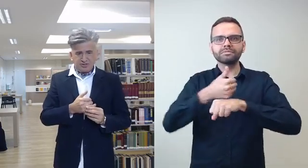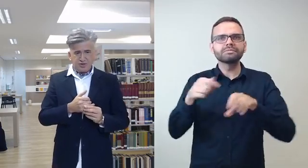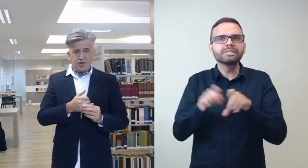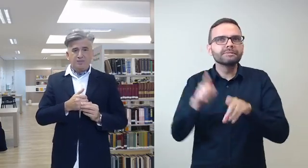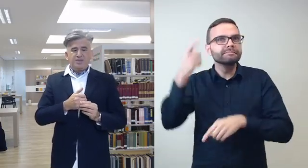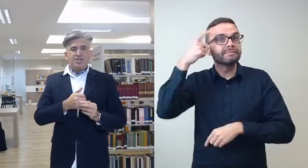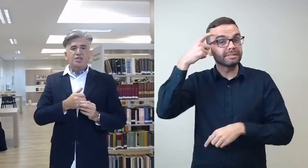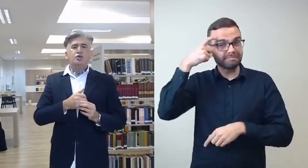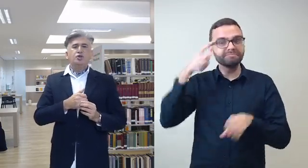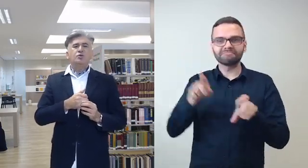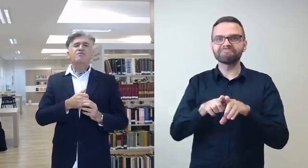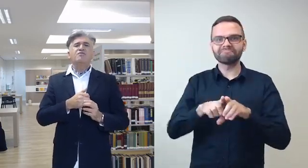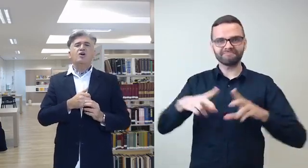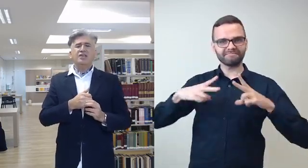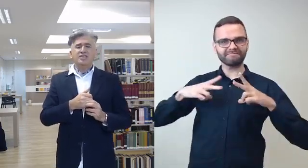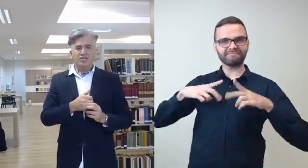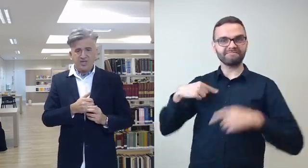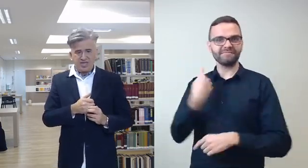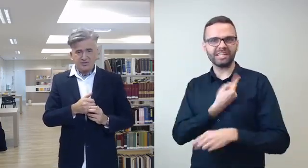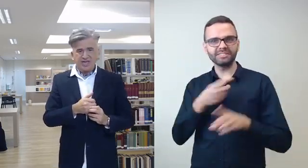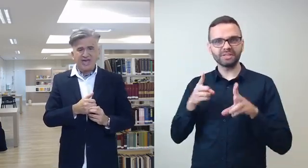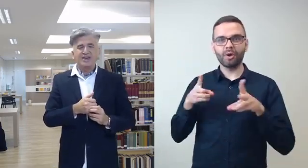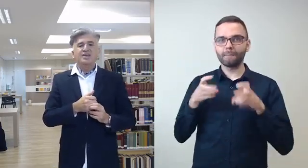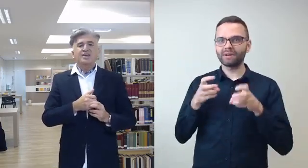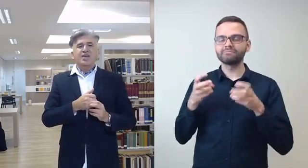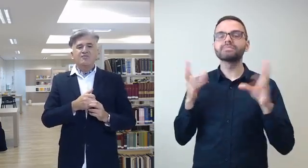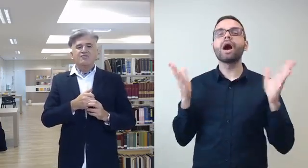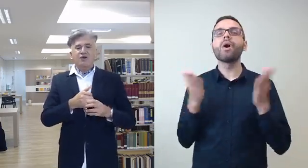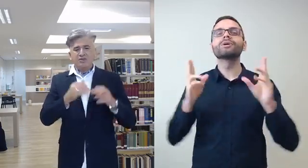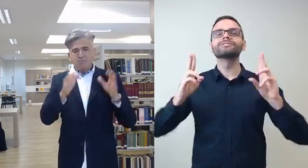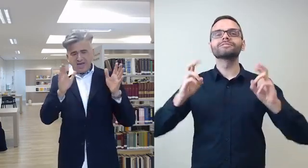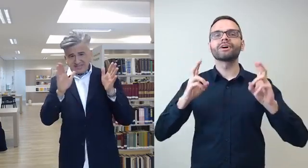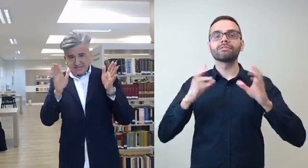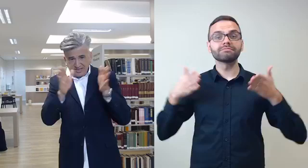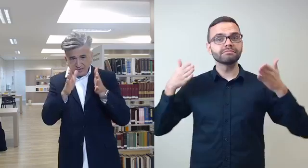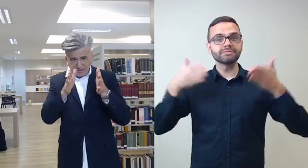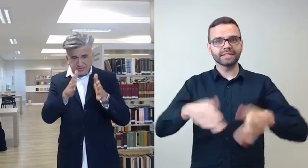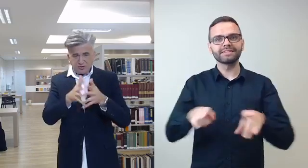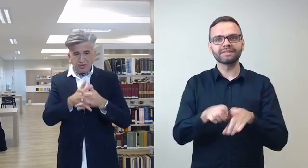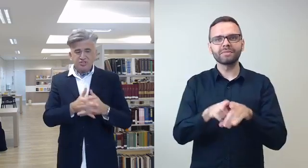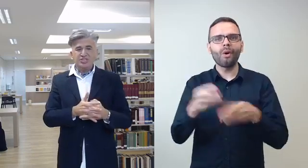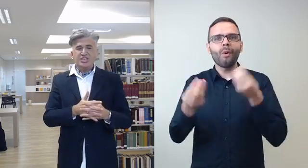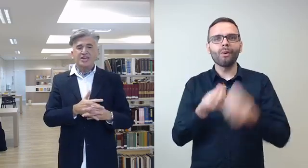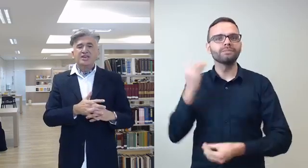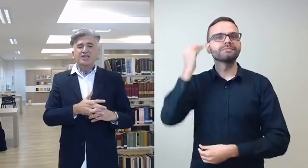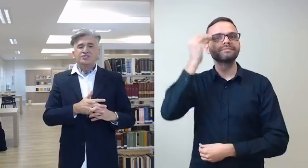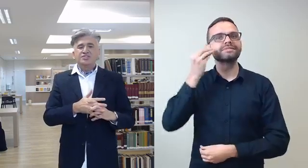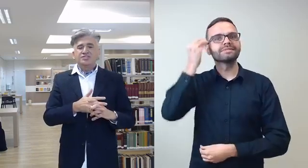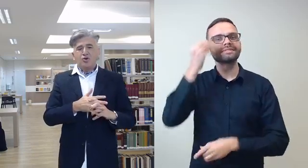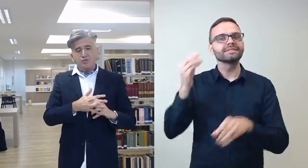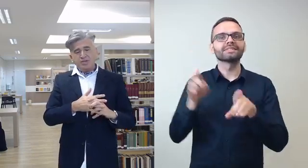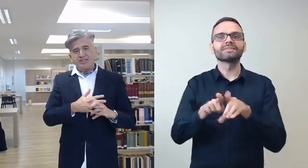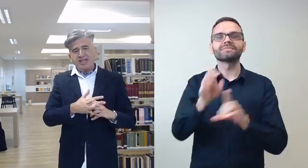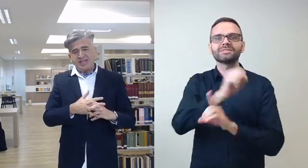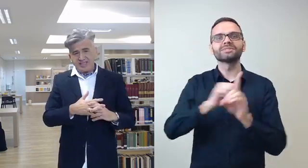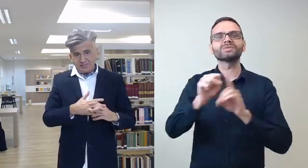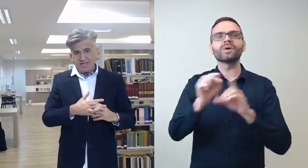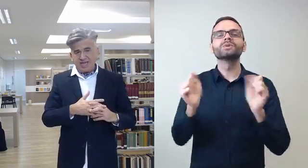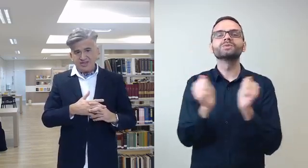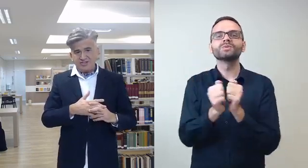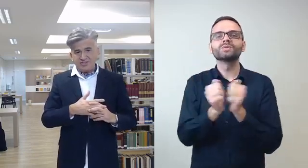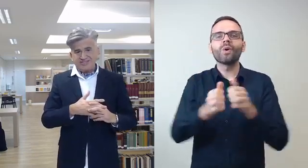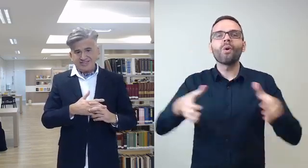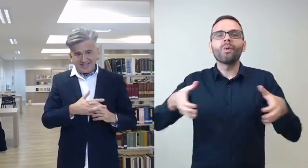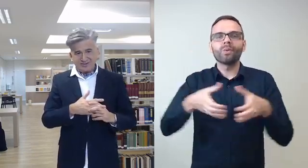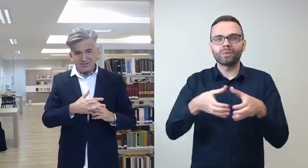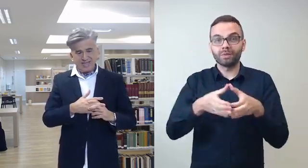postura pessoal. E todo o enfoque que eu quero dar é um enfoque mais dentro da psicologia social comunitária, que é a minha